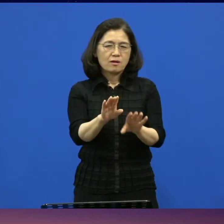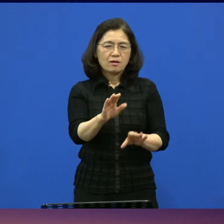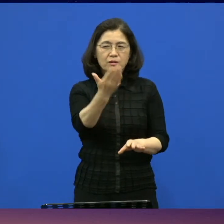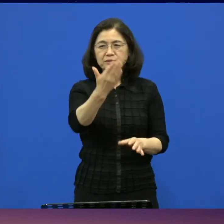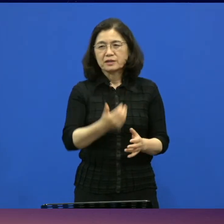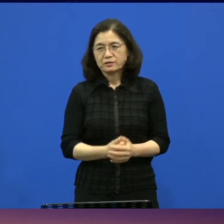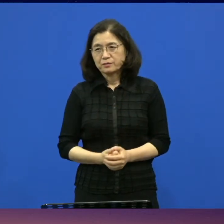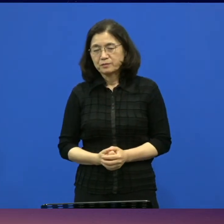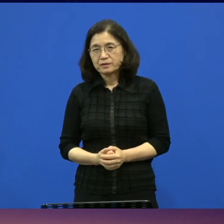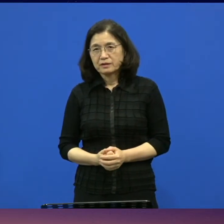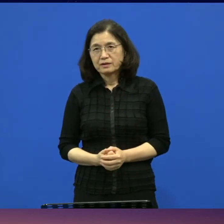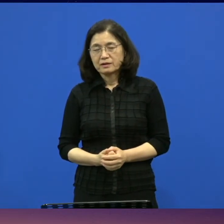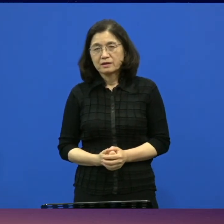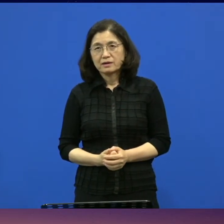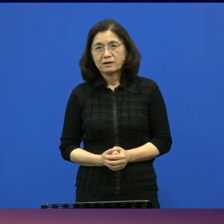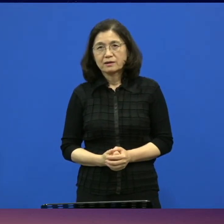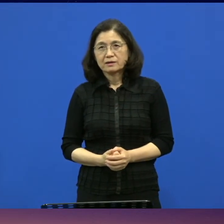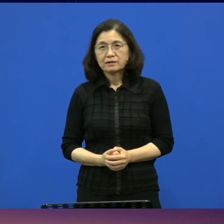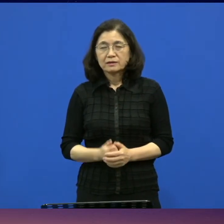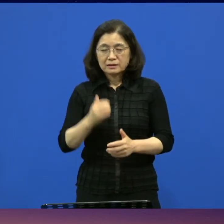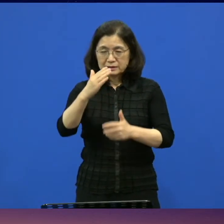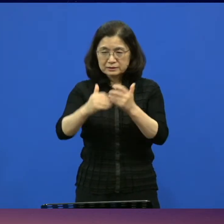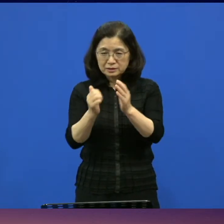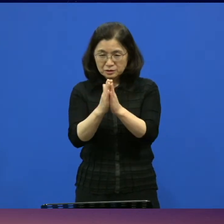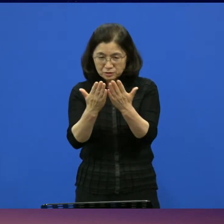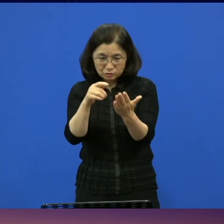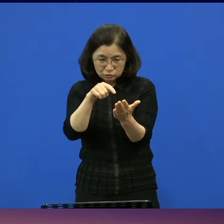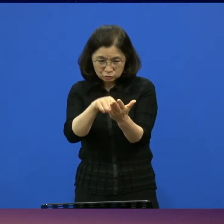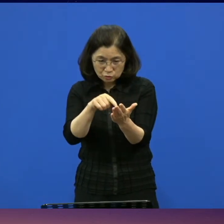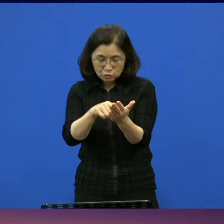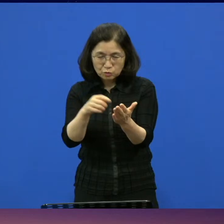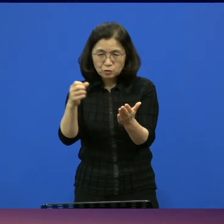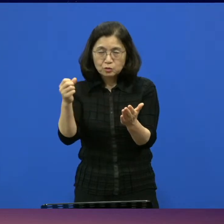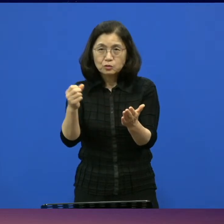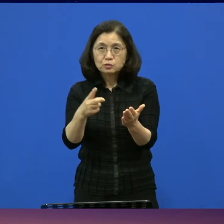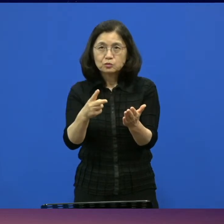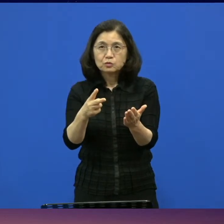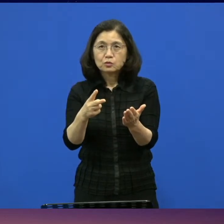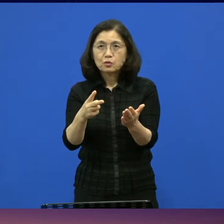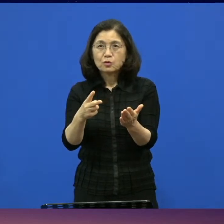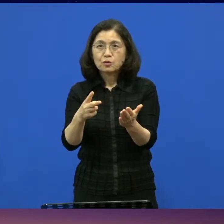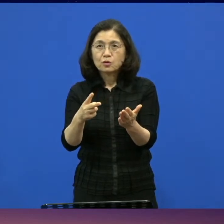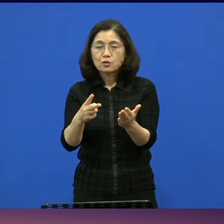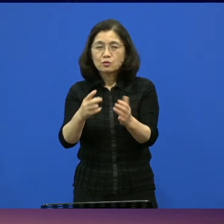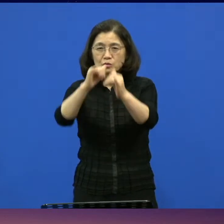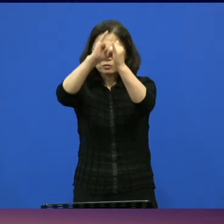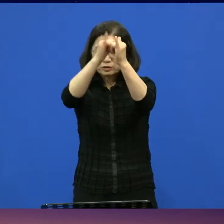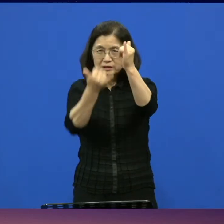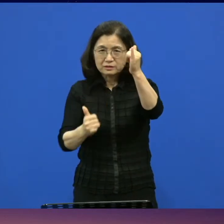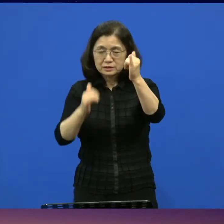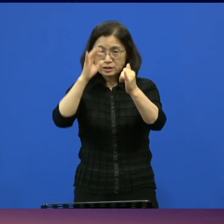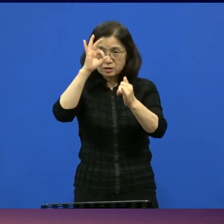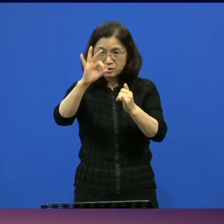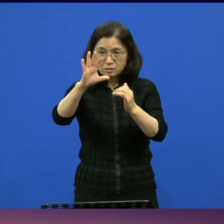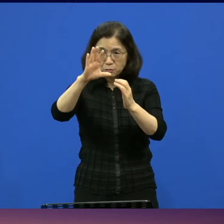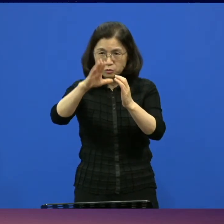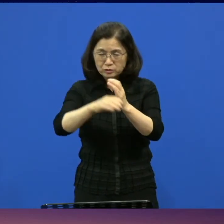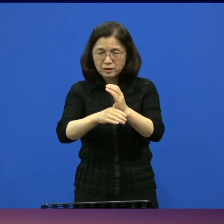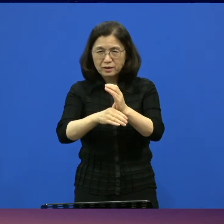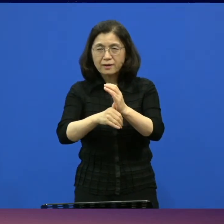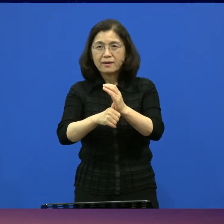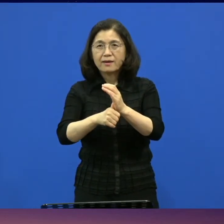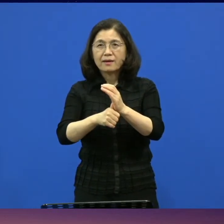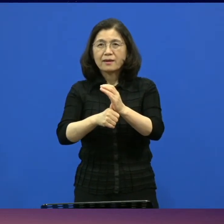언제나 여러분, 성경 속에서뿐만 아니라 인류의 역사는 우상 숭배의 역사예요. 우상 숭배가 만연해 있는,